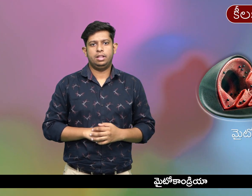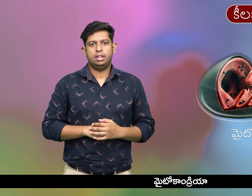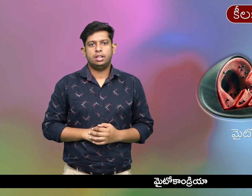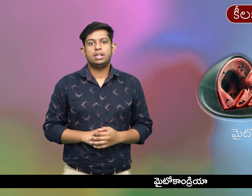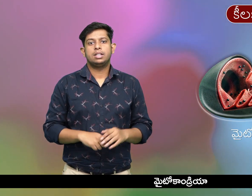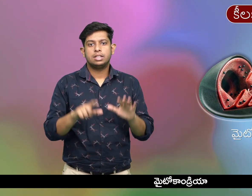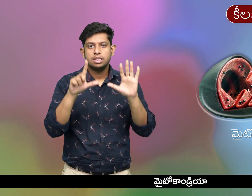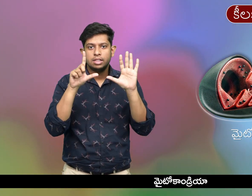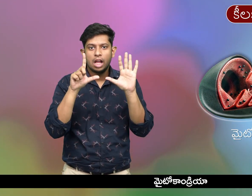మైటోకాండ్రియా,